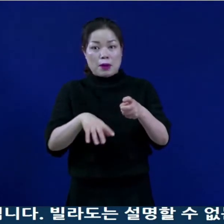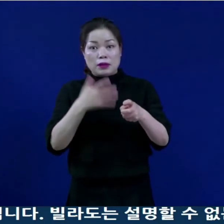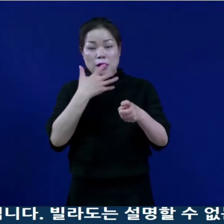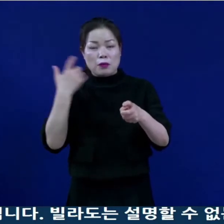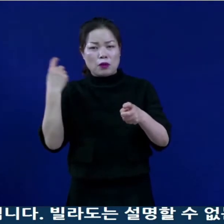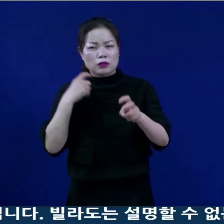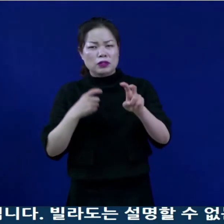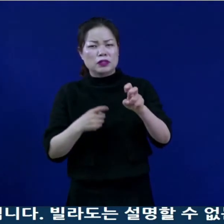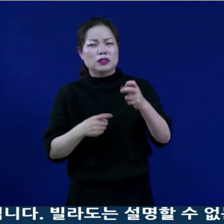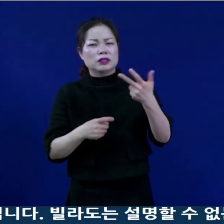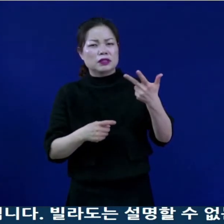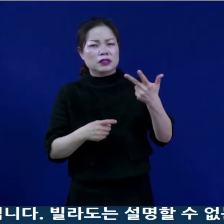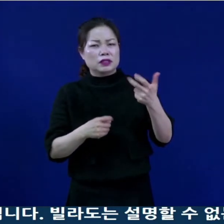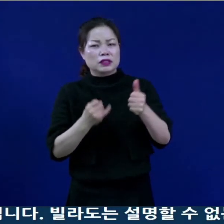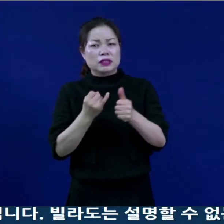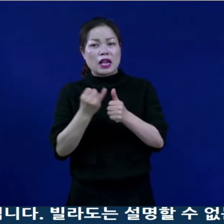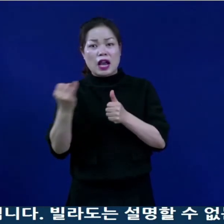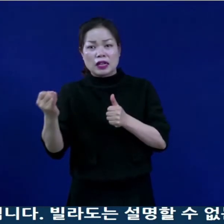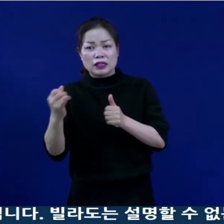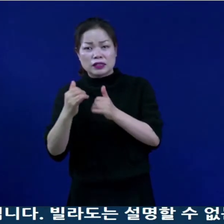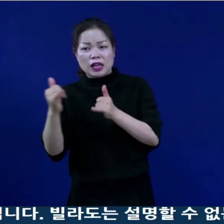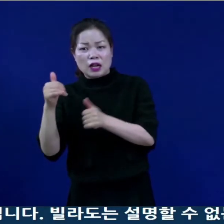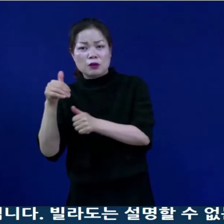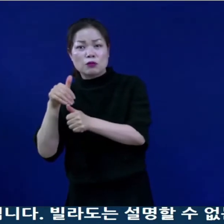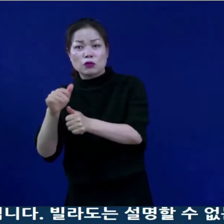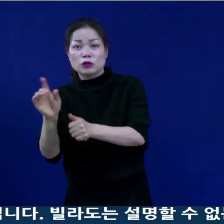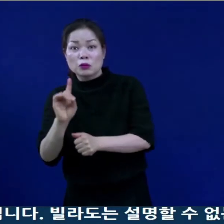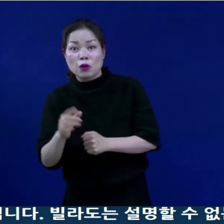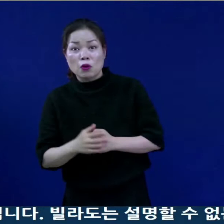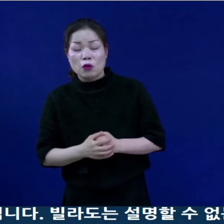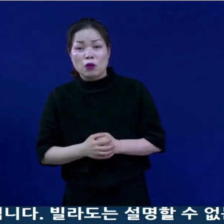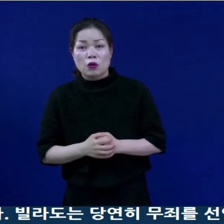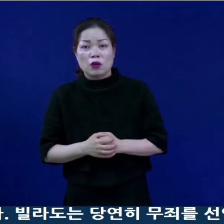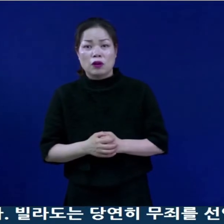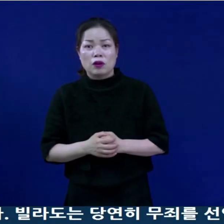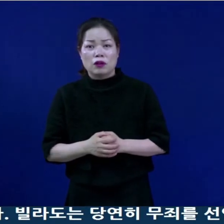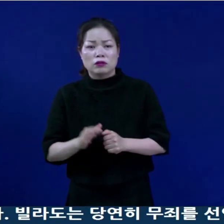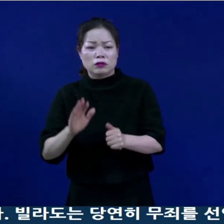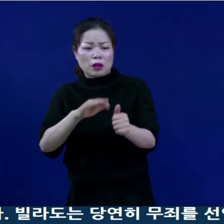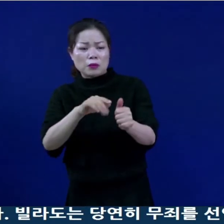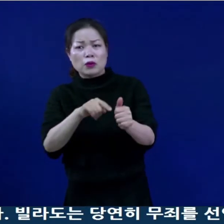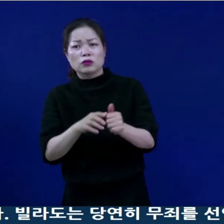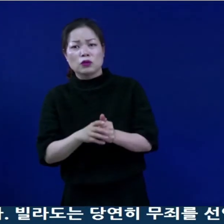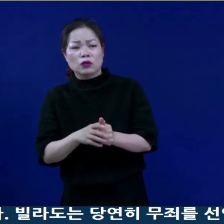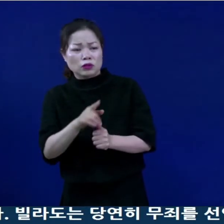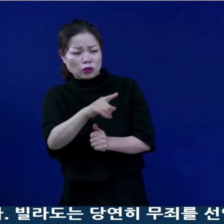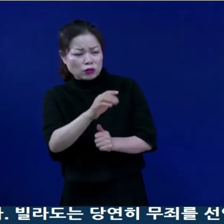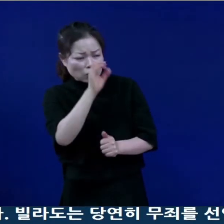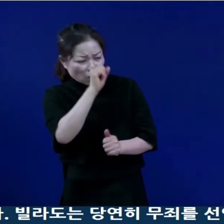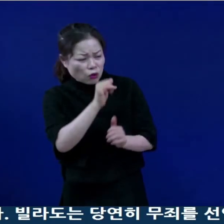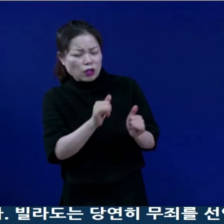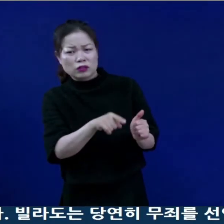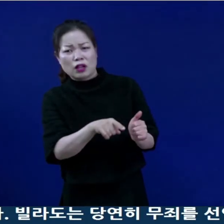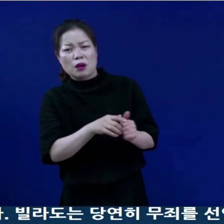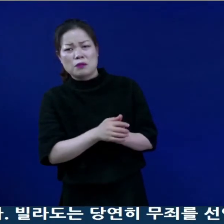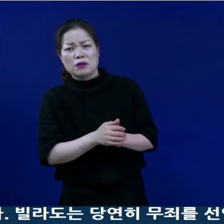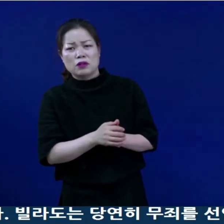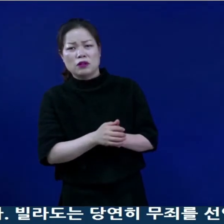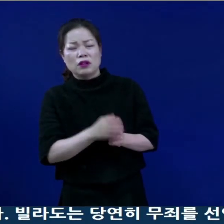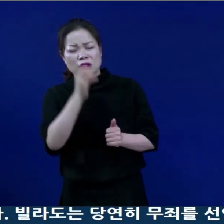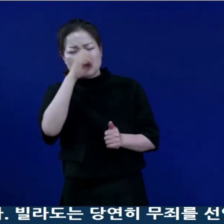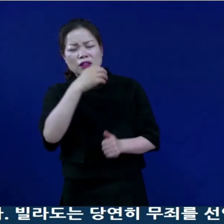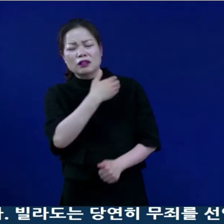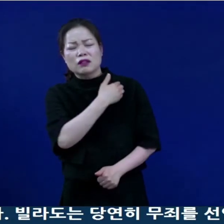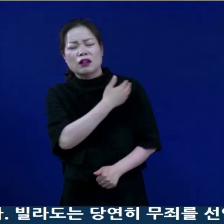보면 그의 아내가 사람을 보내서 뭐라고 얘기합니까? 남편이요, 저 선한 사람을 그냥